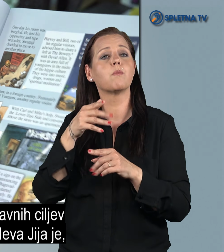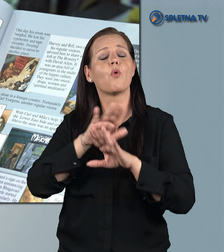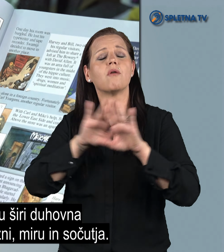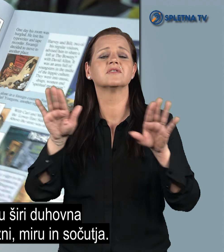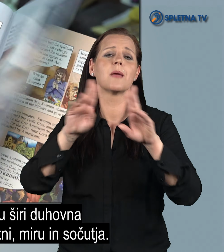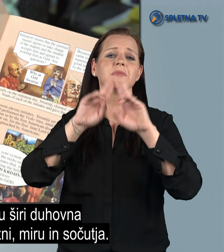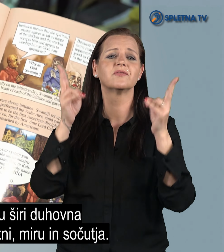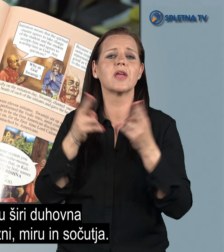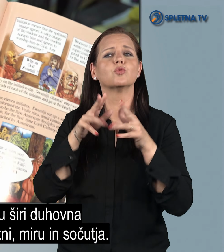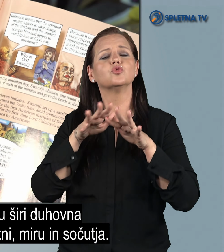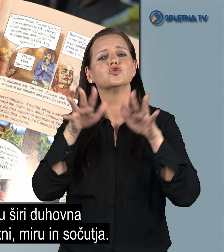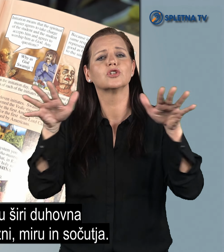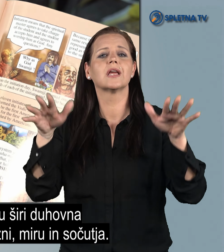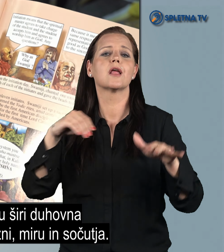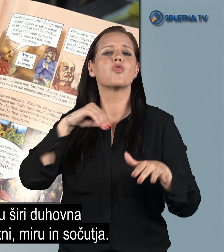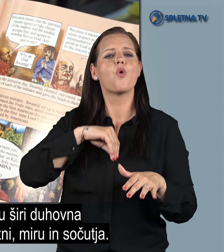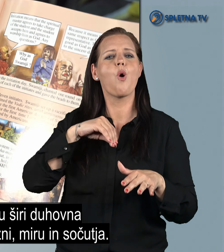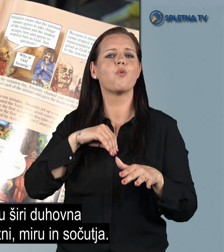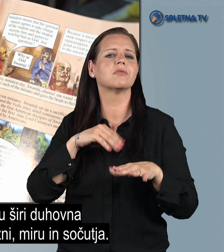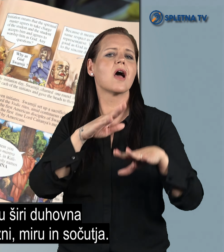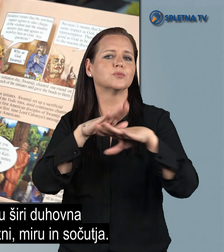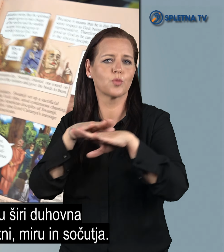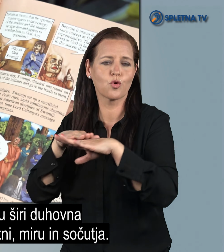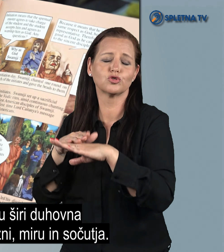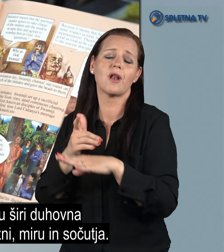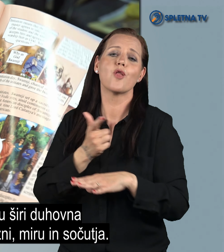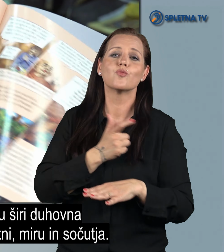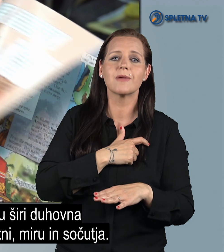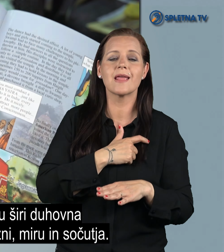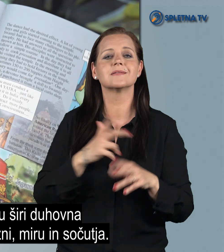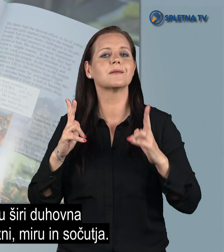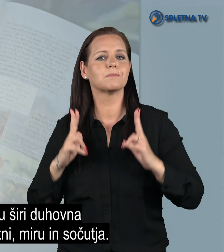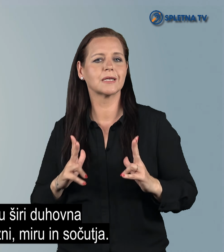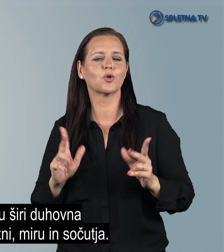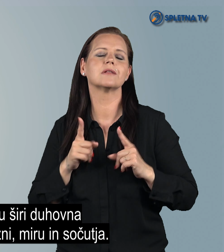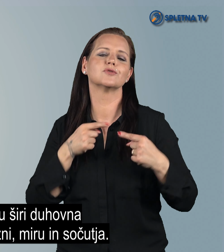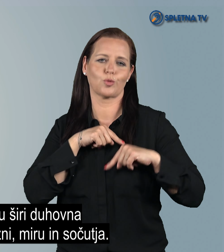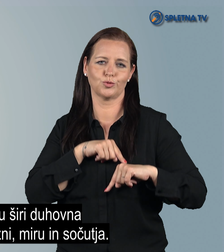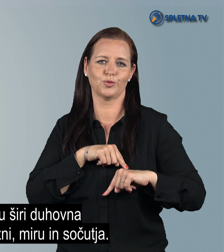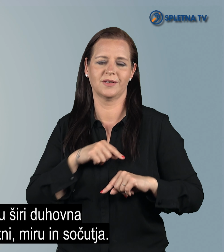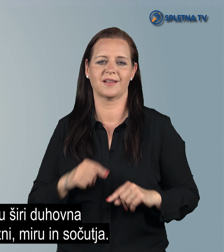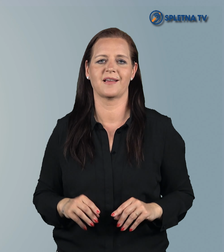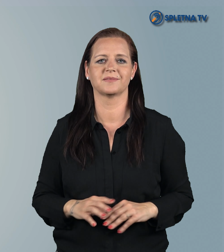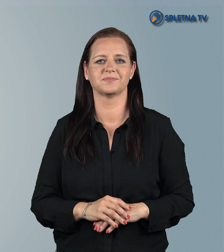da po svetu širi duhovna sporočila ljubezni, miru in sočutja.